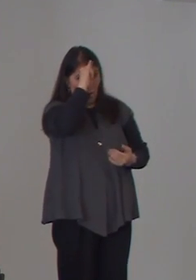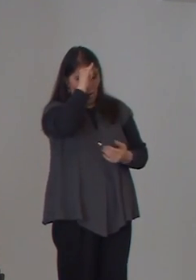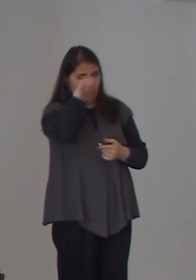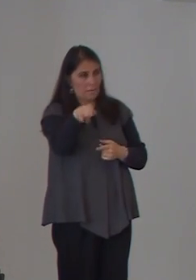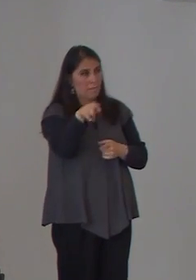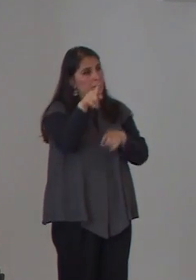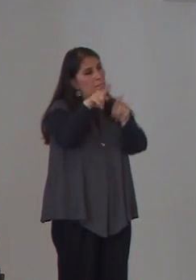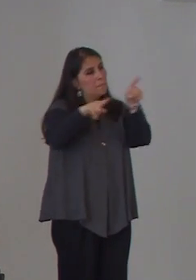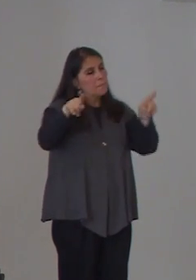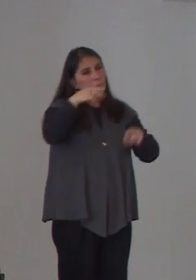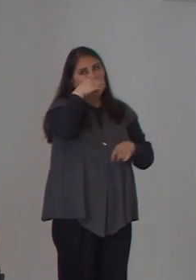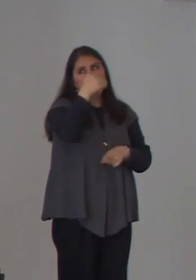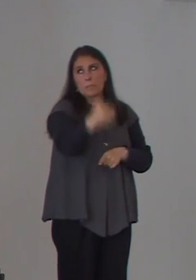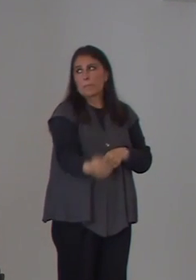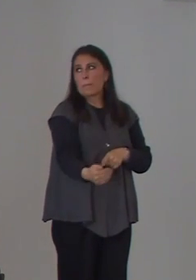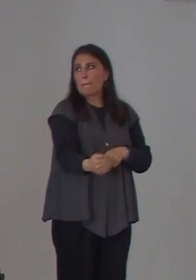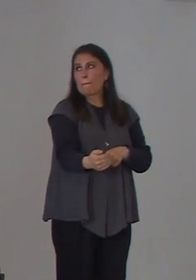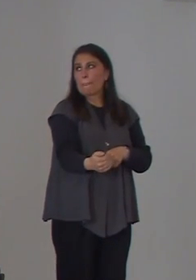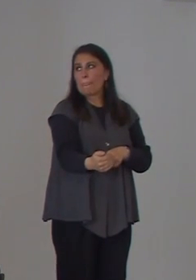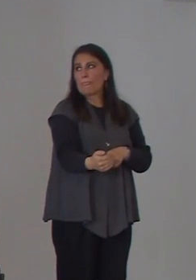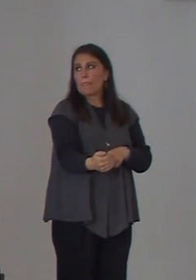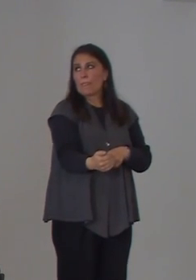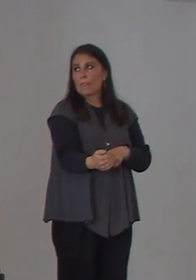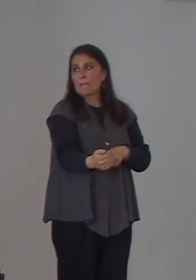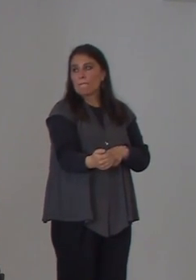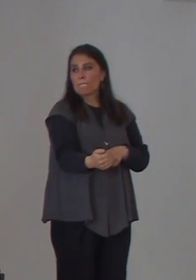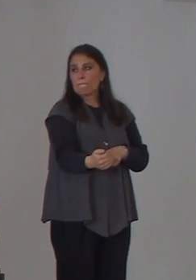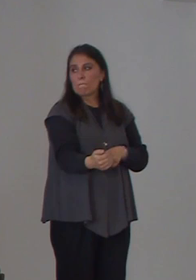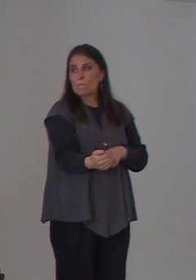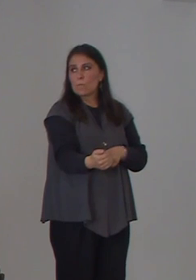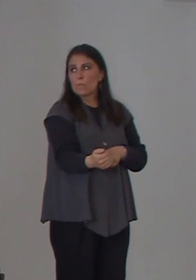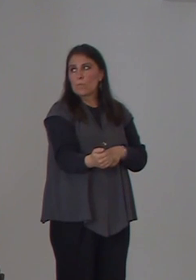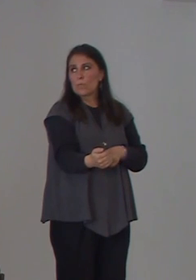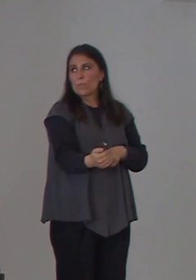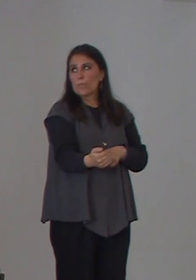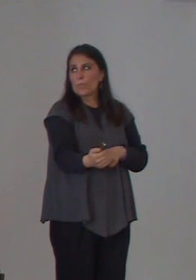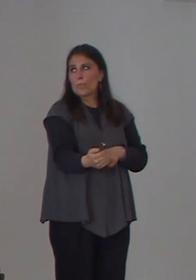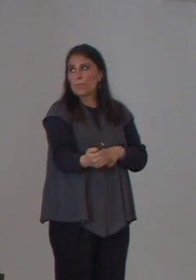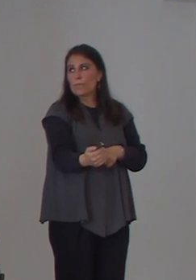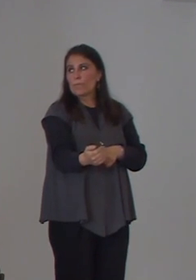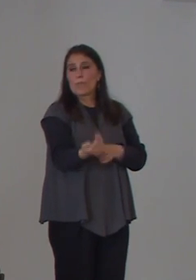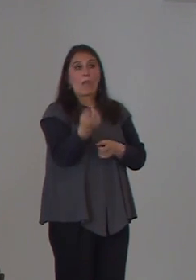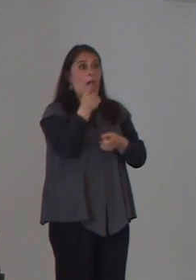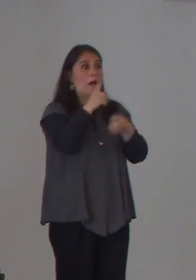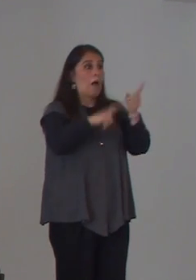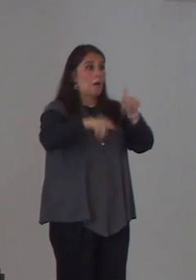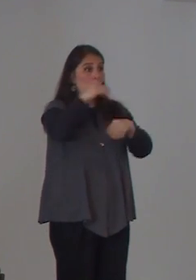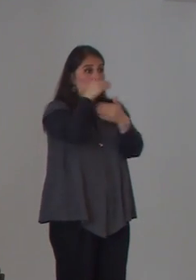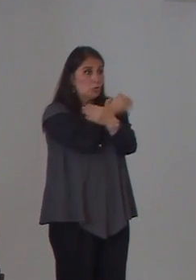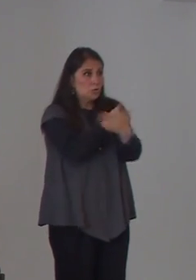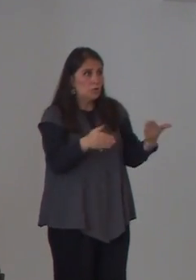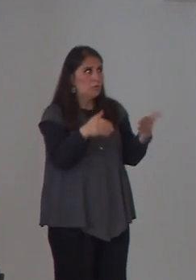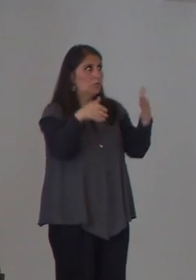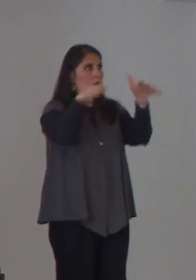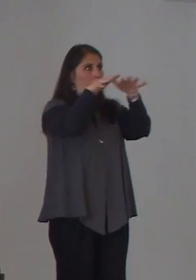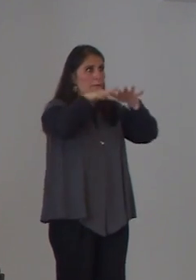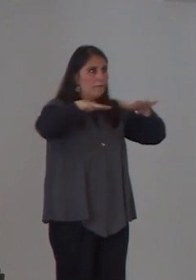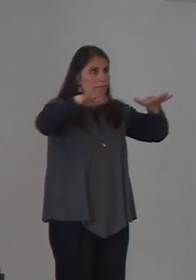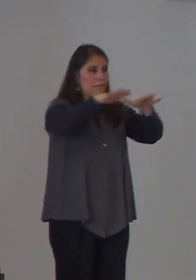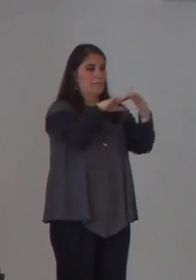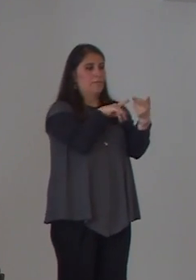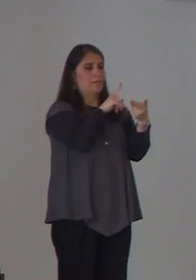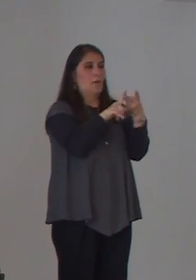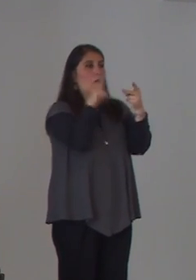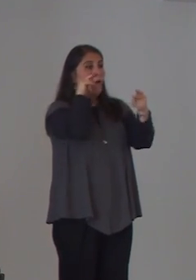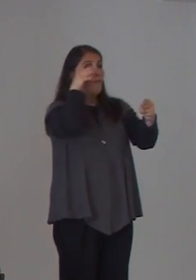¿cómo podríamos decirle? Su futuro y su ambiente y como sus